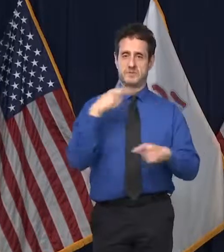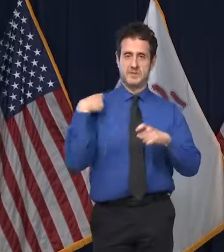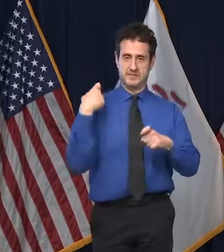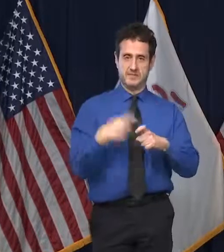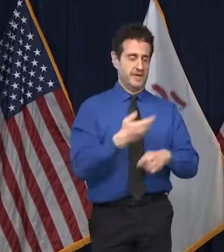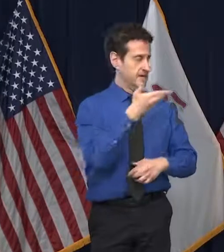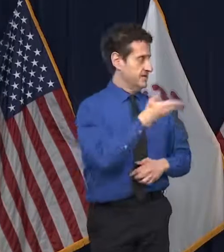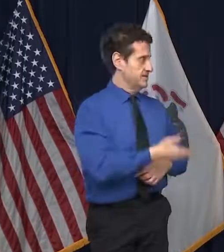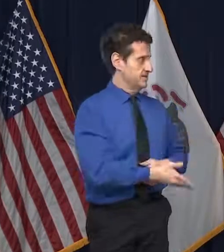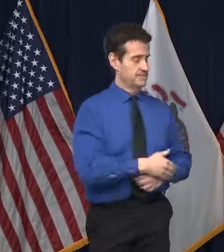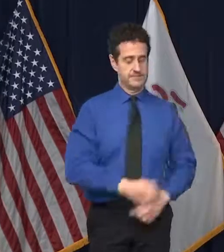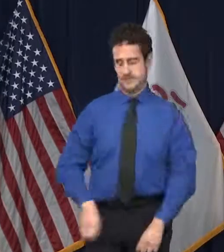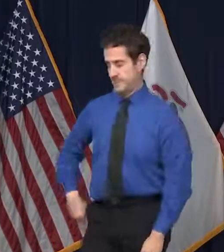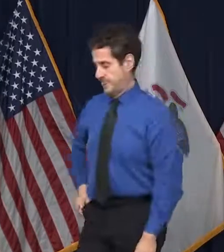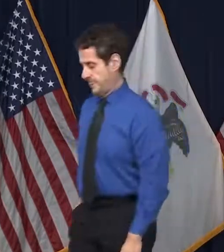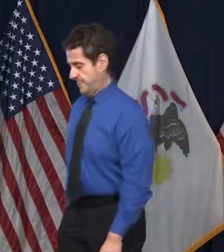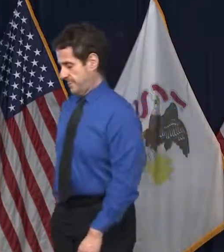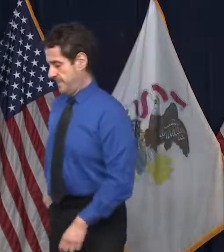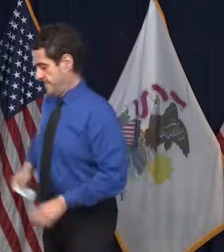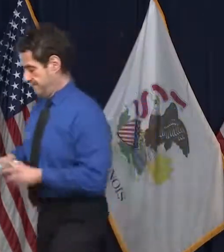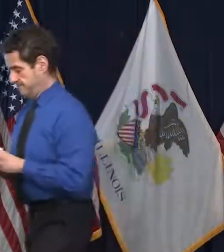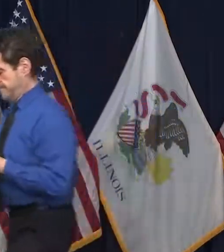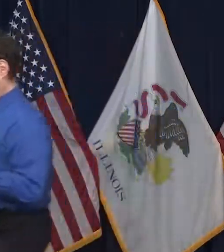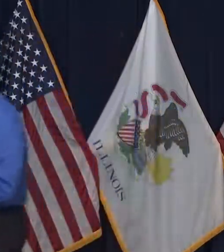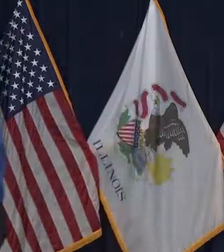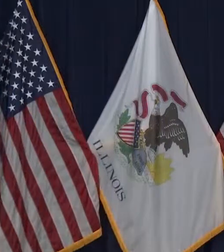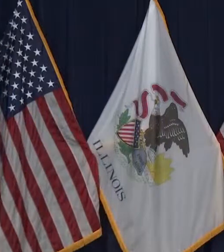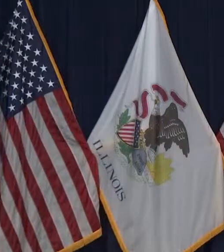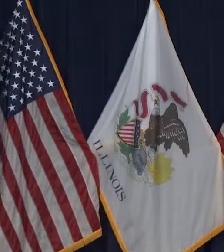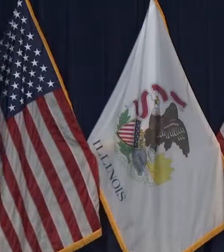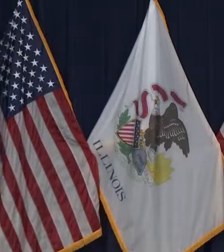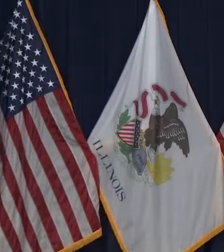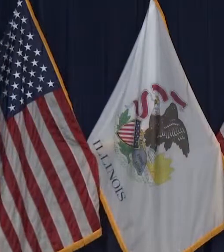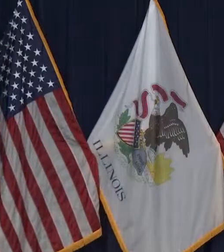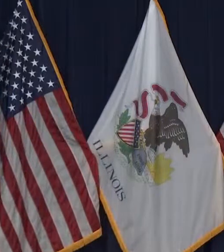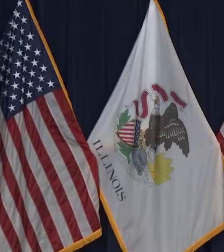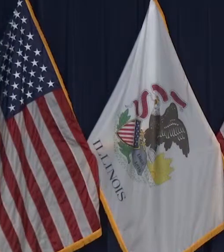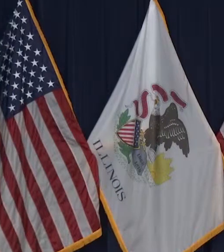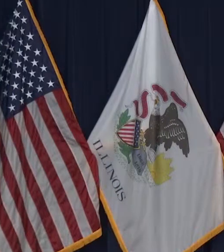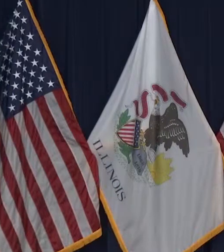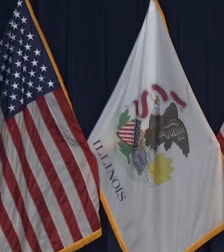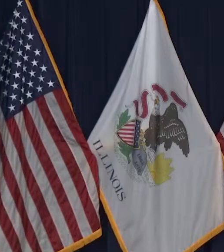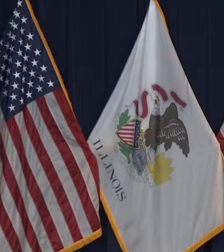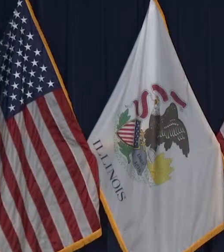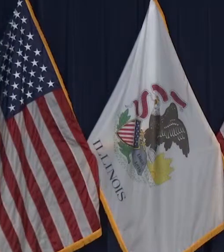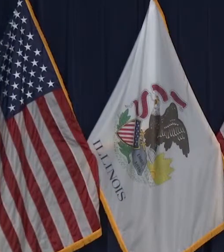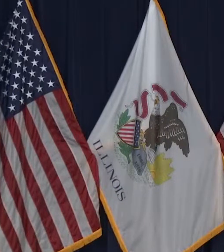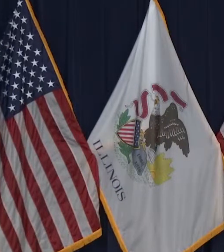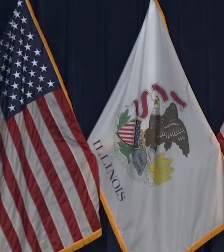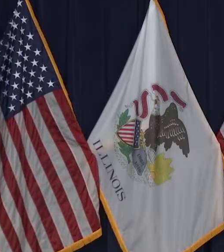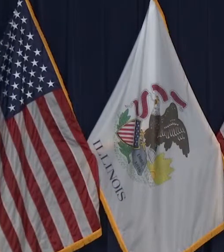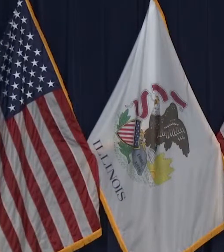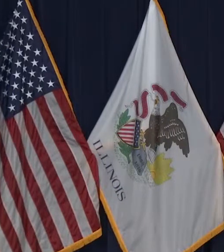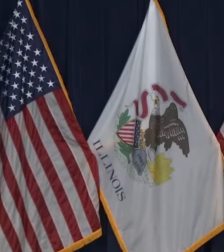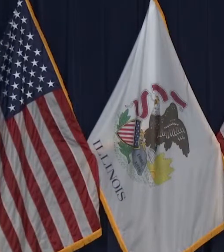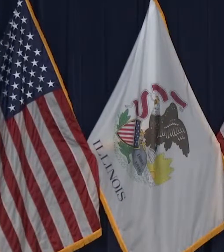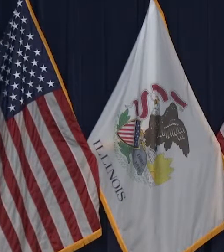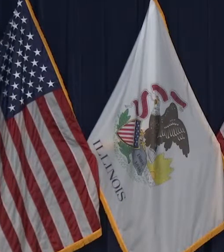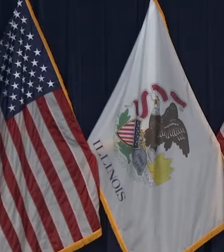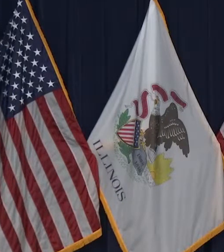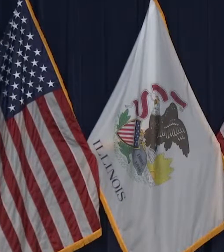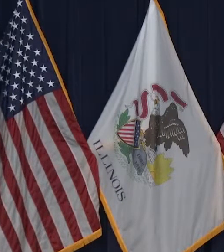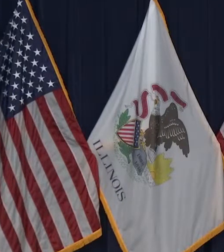festivos y ir de viaje para ver a familiares y amigos. Quiero ser muy clara.